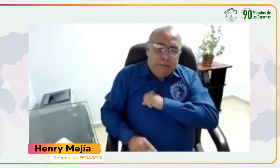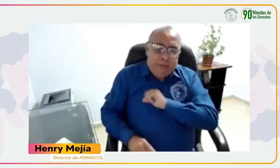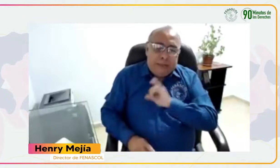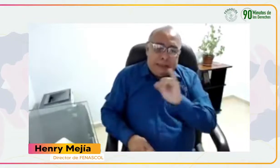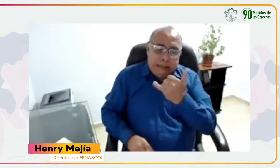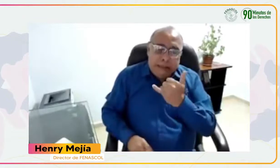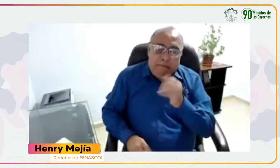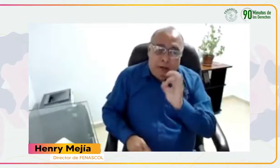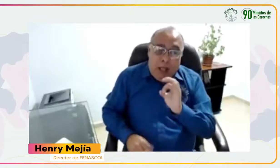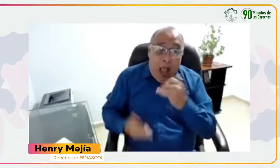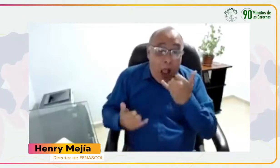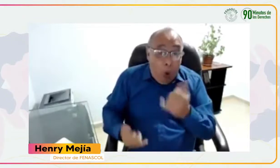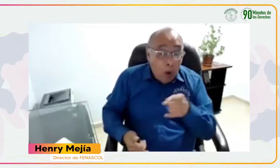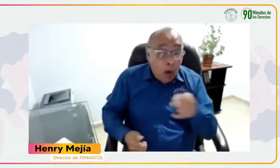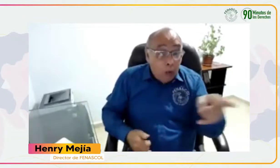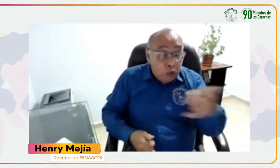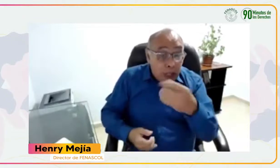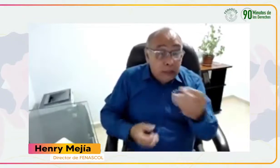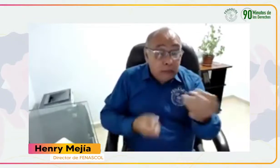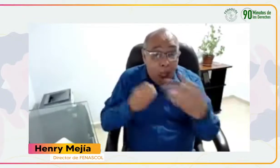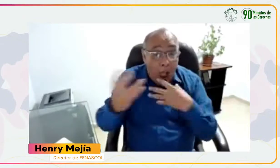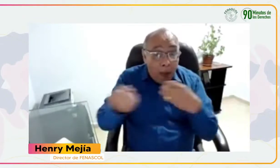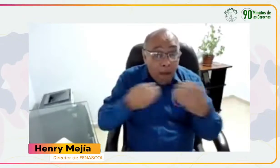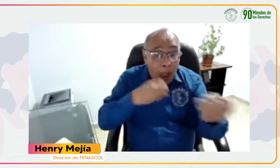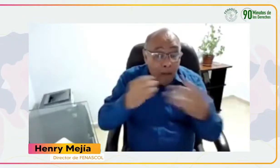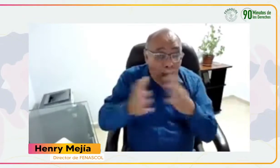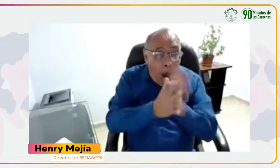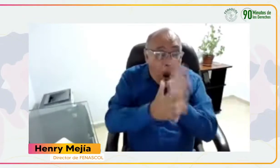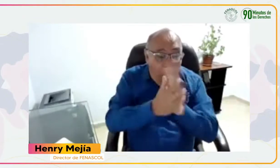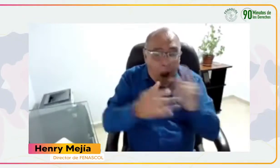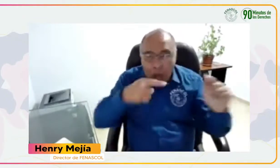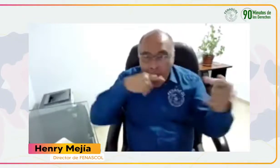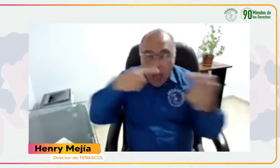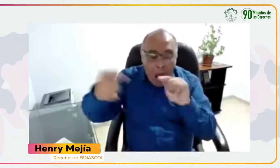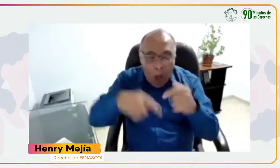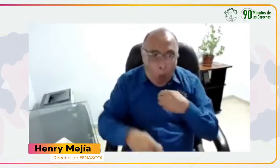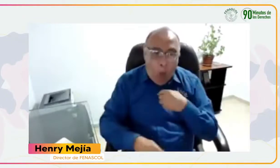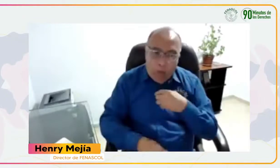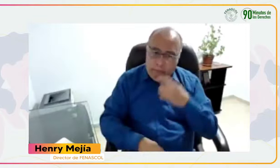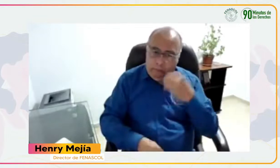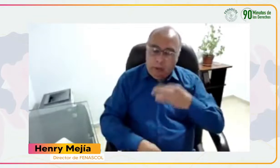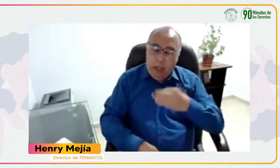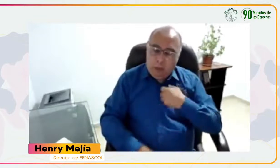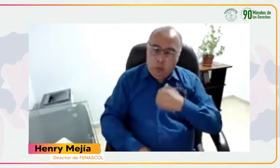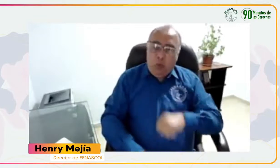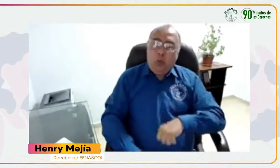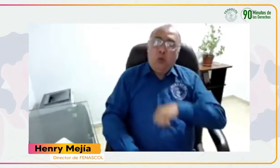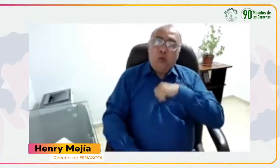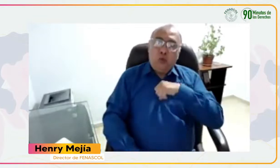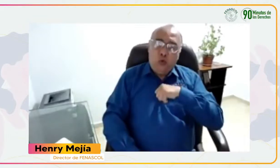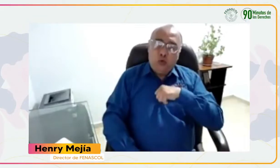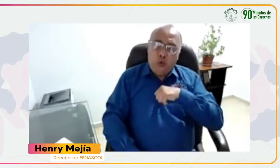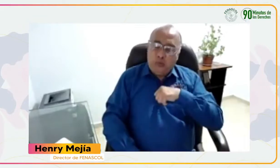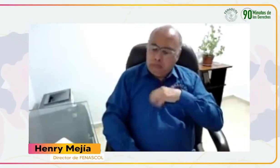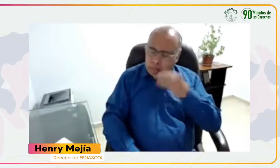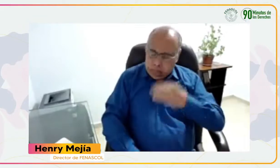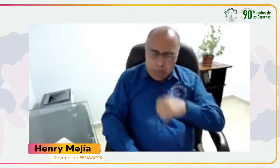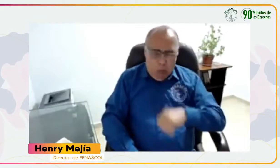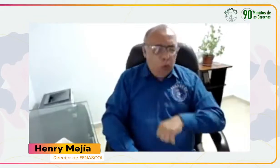transmisión. Es lamentable, sinceramente, lo que ocurrió hoy, pero gracias por la información, por este debate. Yo sinceramente me siento